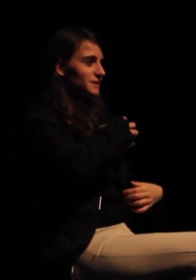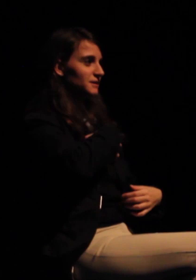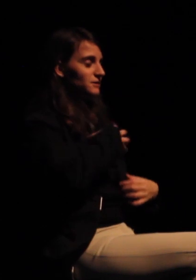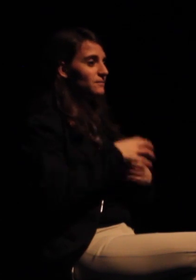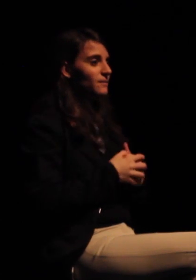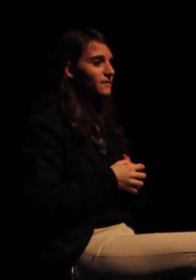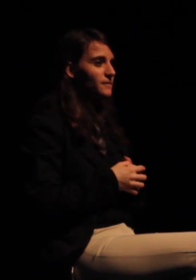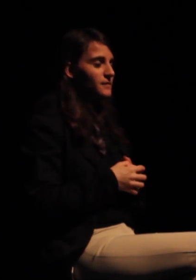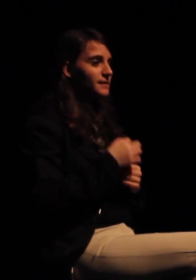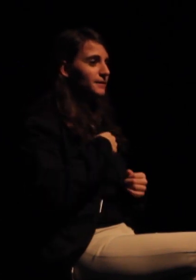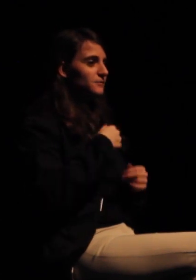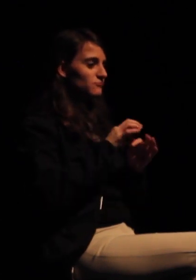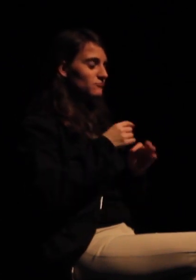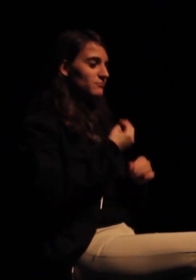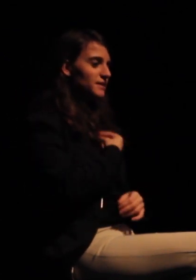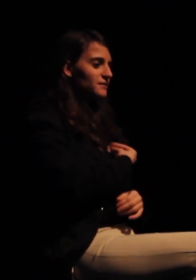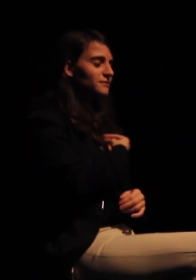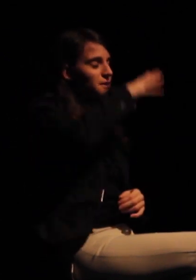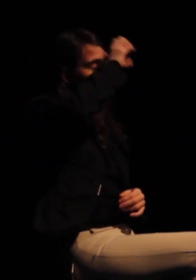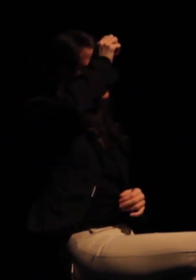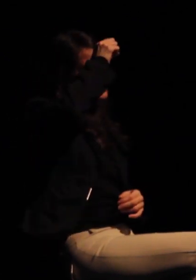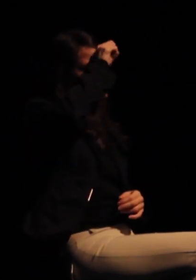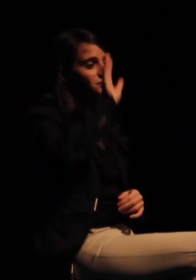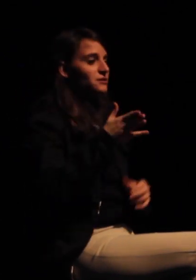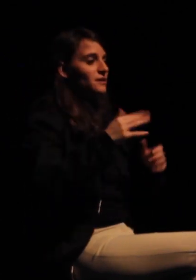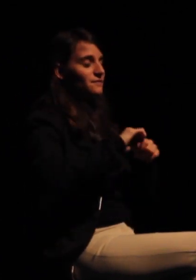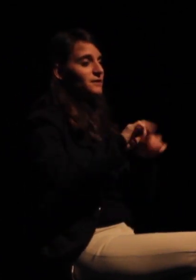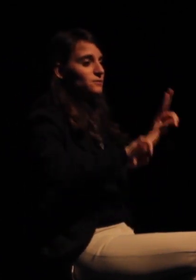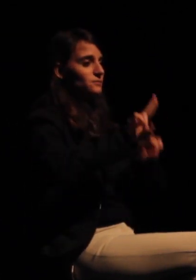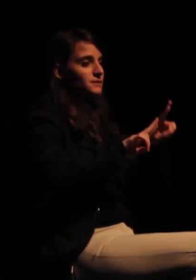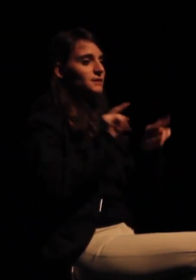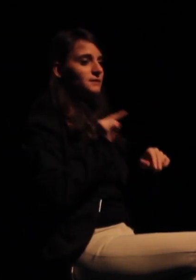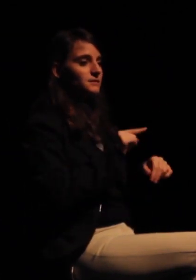Eu achei, e ao longo da vida eu aprendi a fazer isso. Toda a minha literatura é